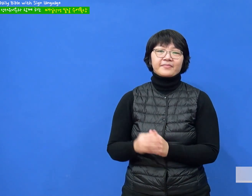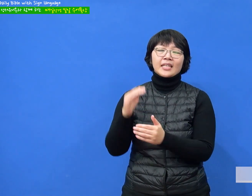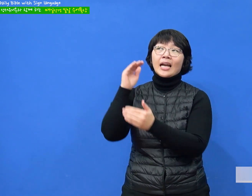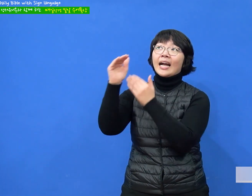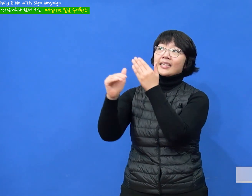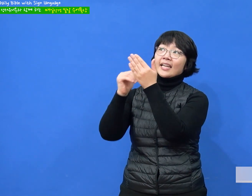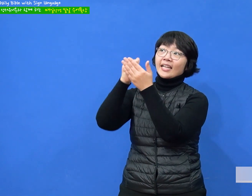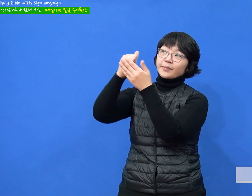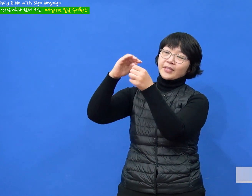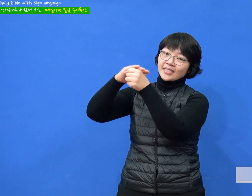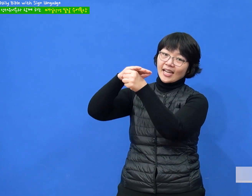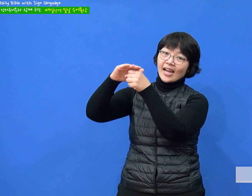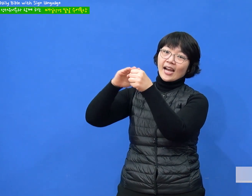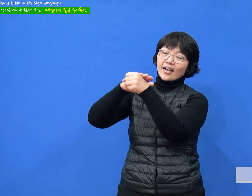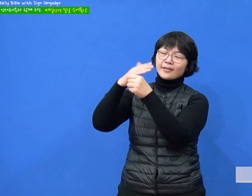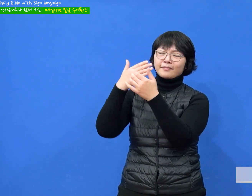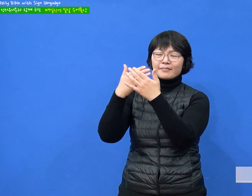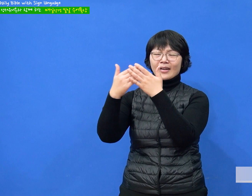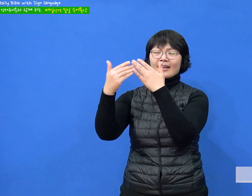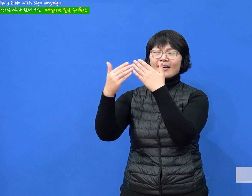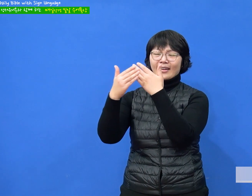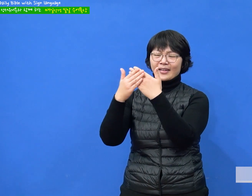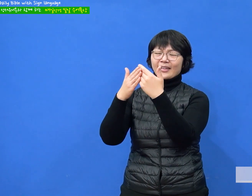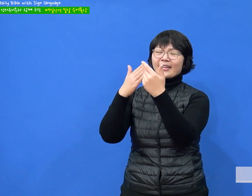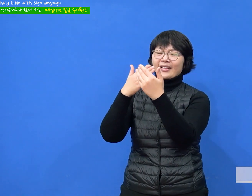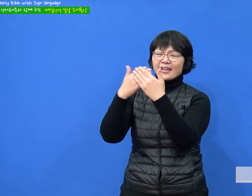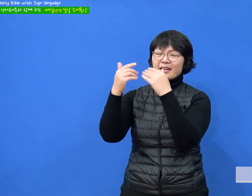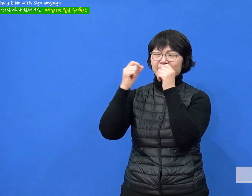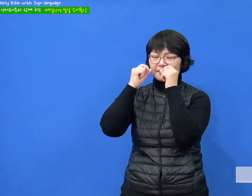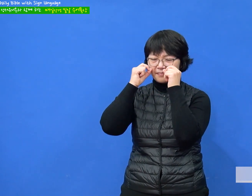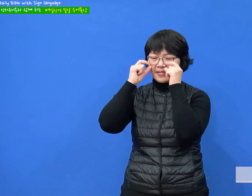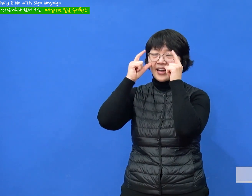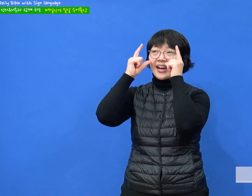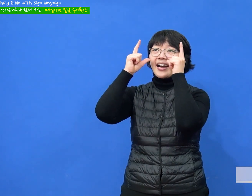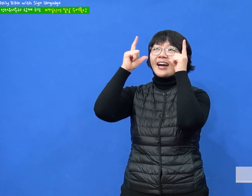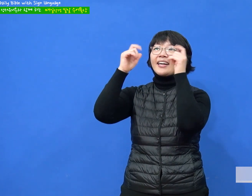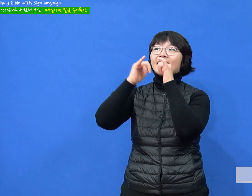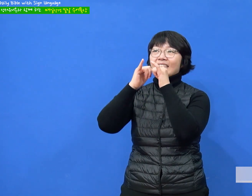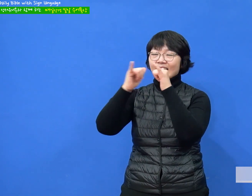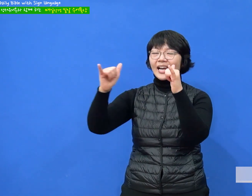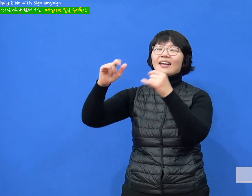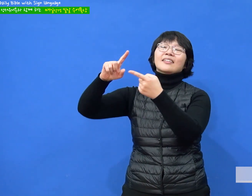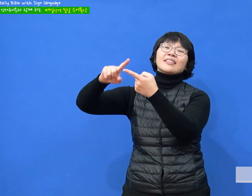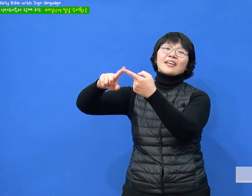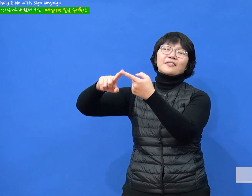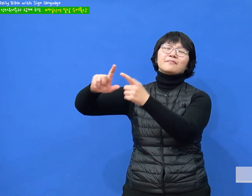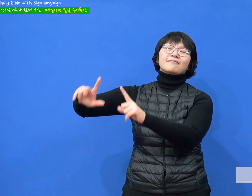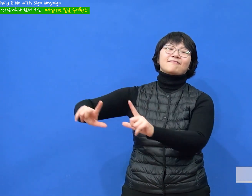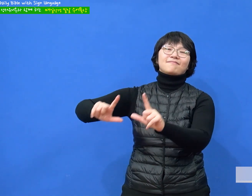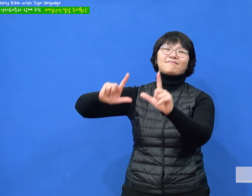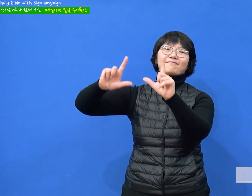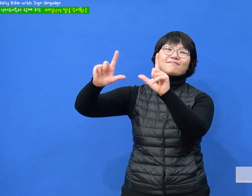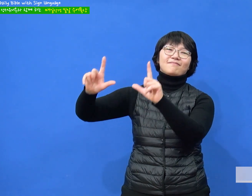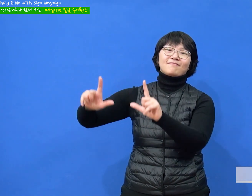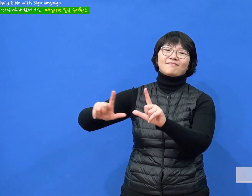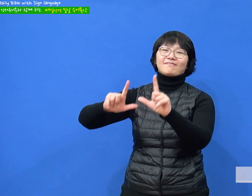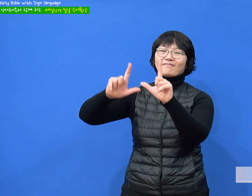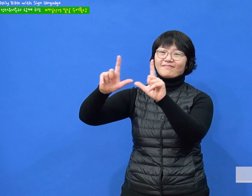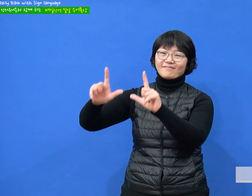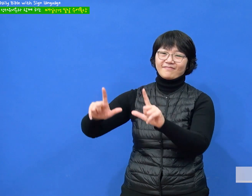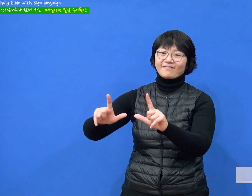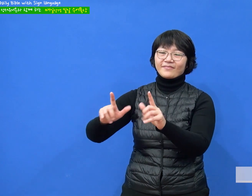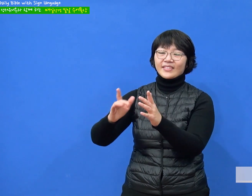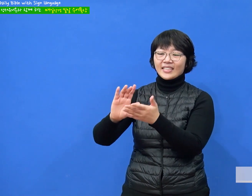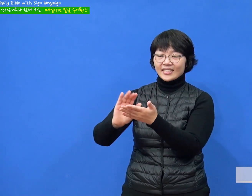하나님의 놀라운 사랑을 경험한 사람들은 그 사랑에 젖어 살아가야 합니다. 그리스도의 온전한 사랑